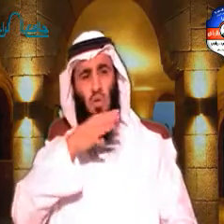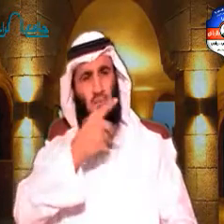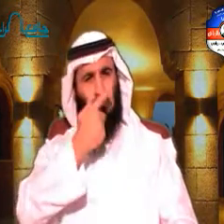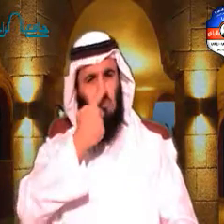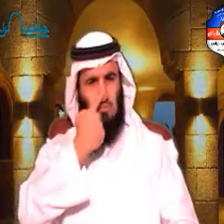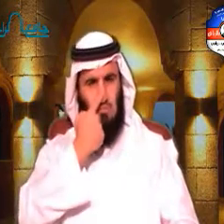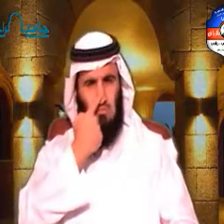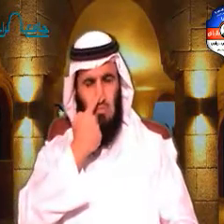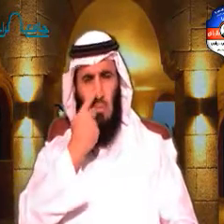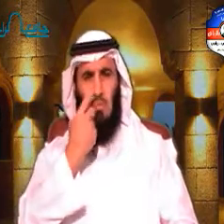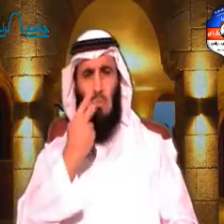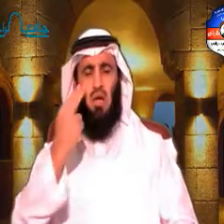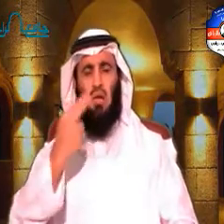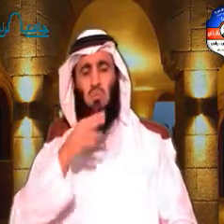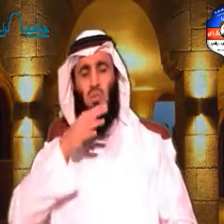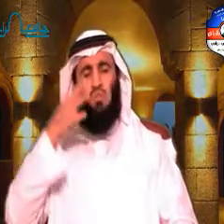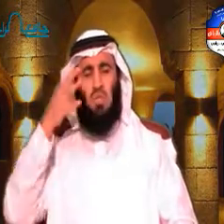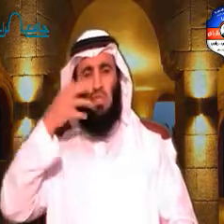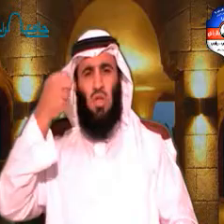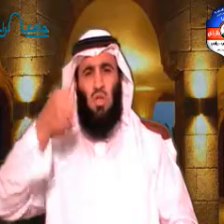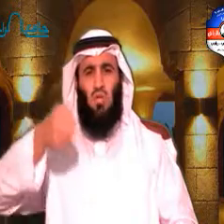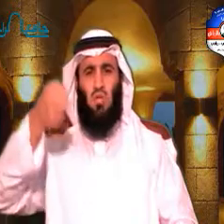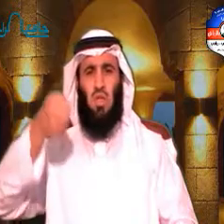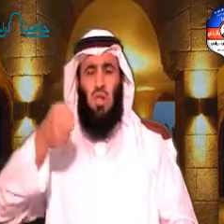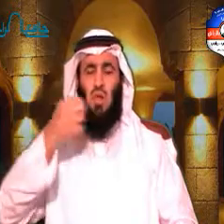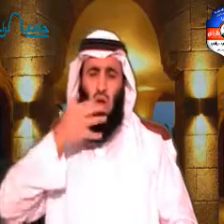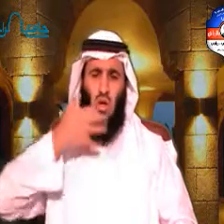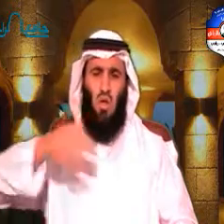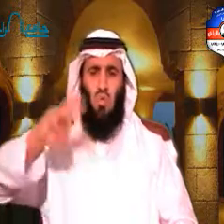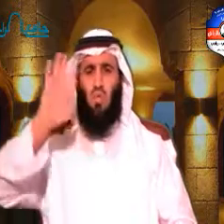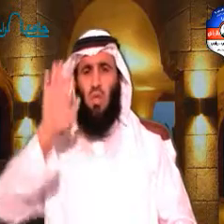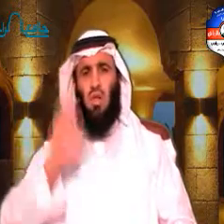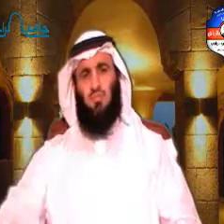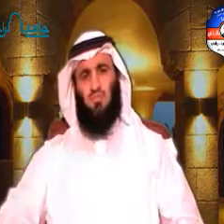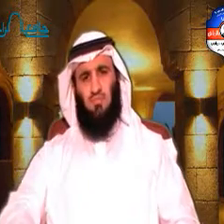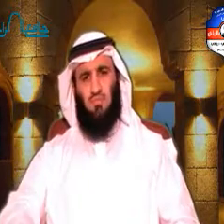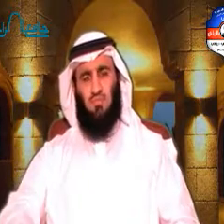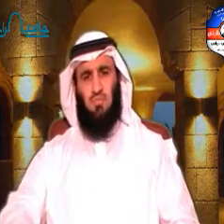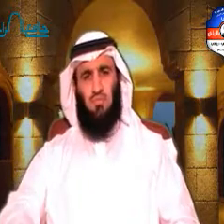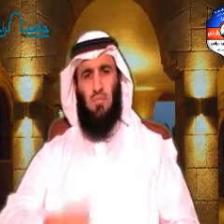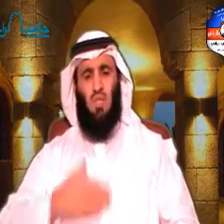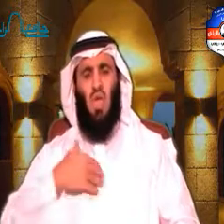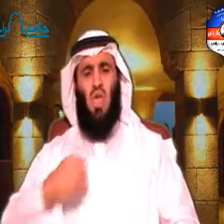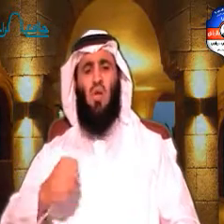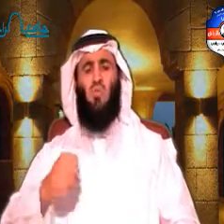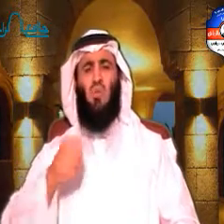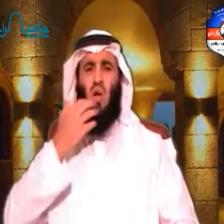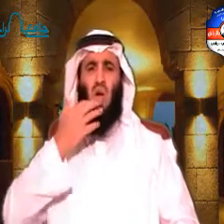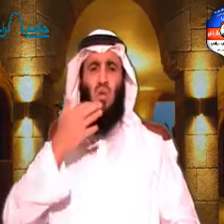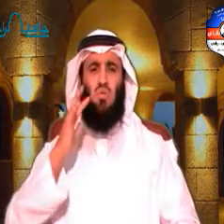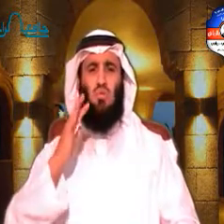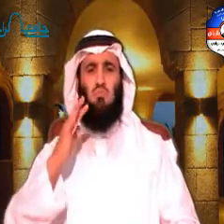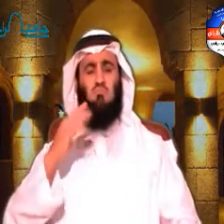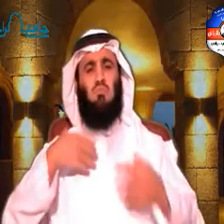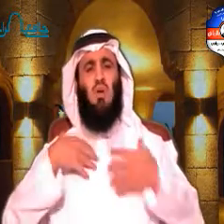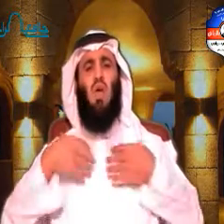ولرسوله صلى الله عليه وسلم خالصة، وعزة وكرامة وهيبة في قلوب